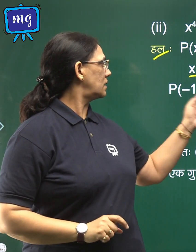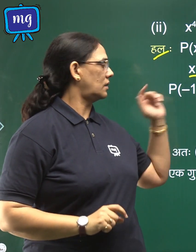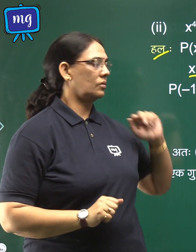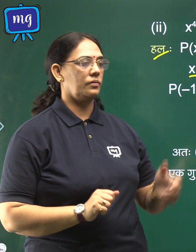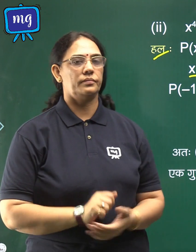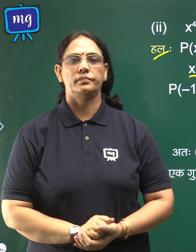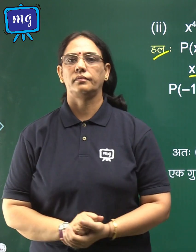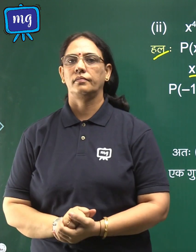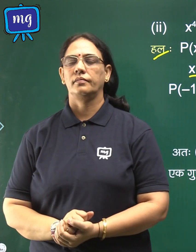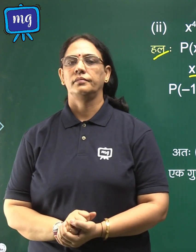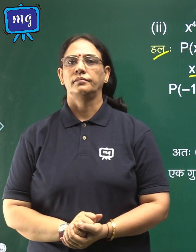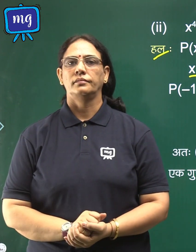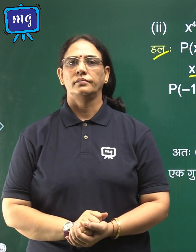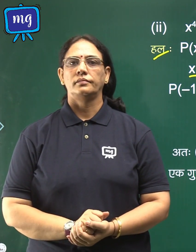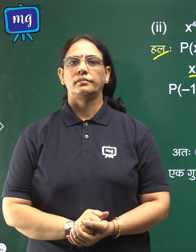ऐसे शुरू करो।